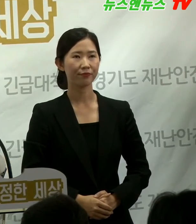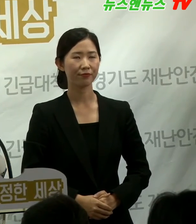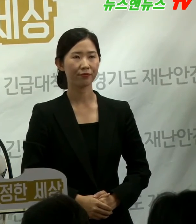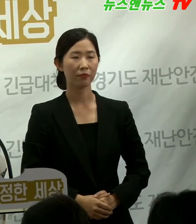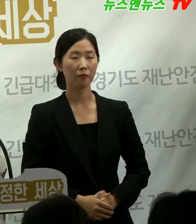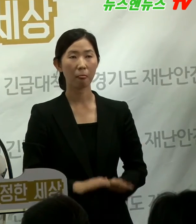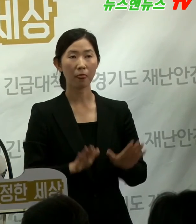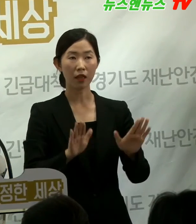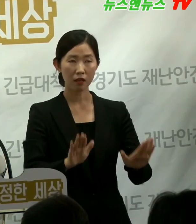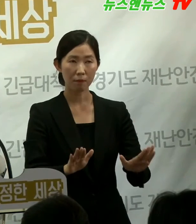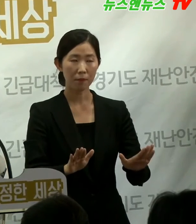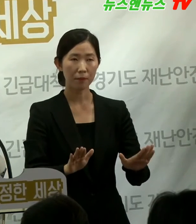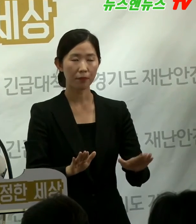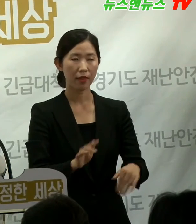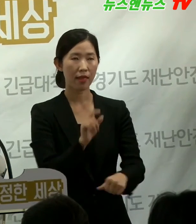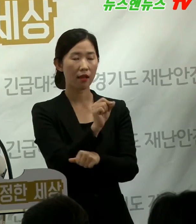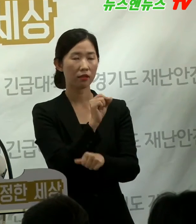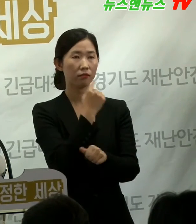이번 조치에 대한 취지는